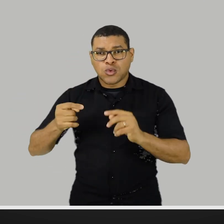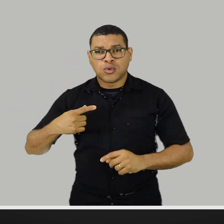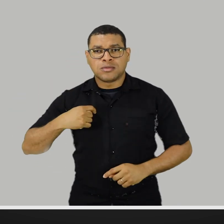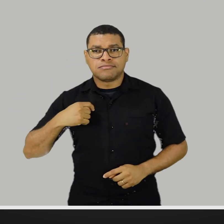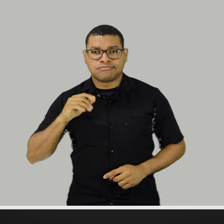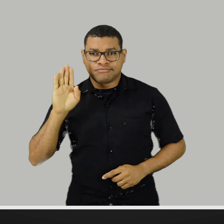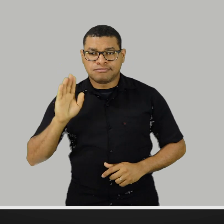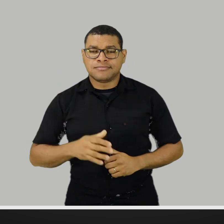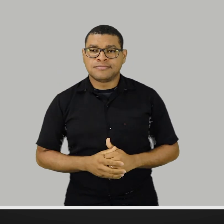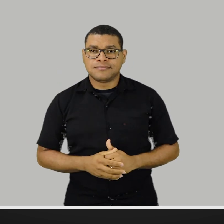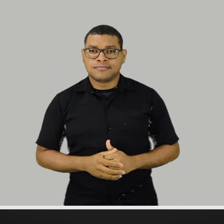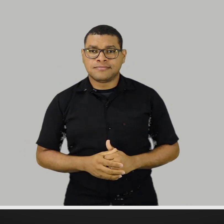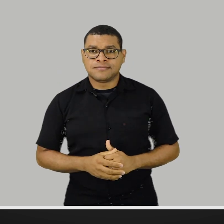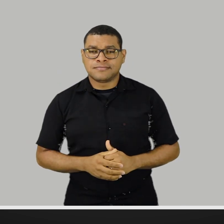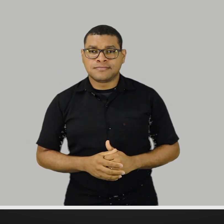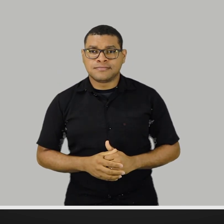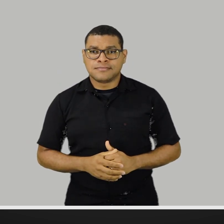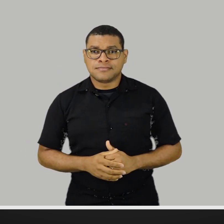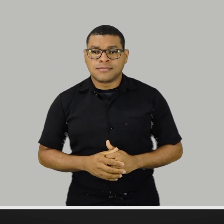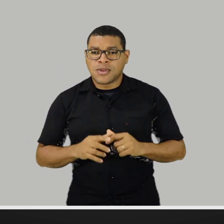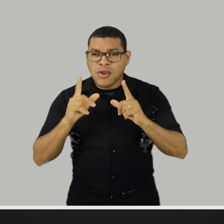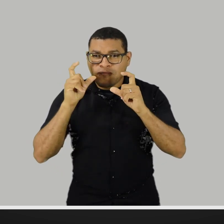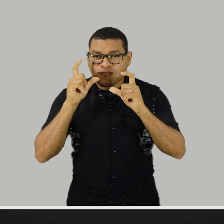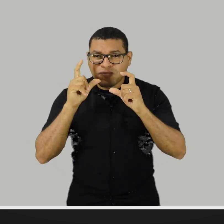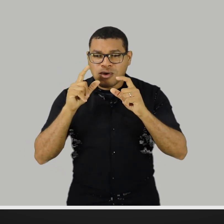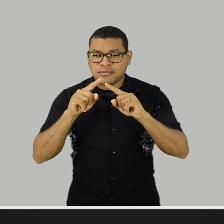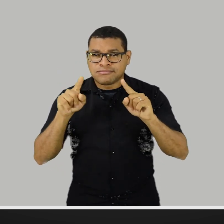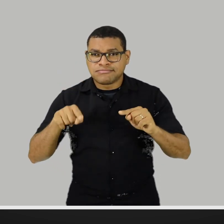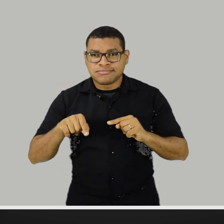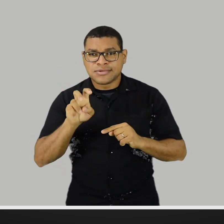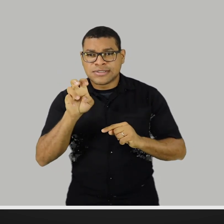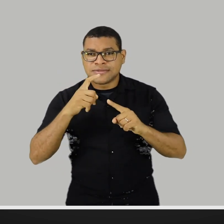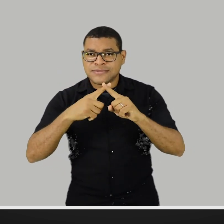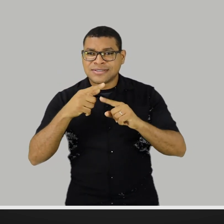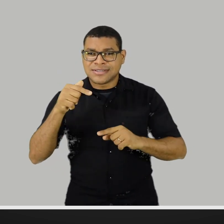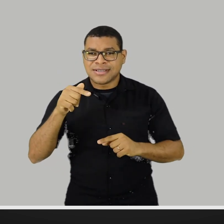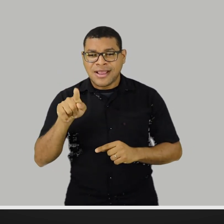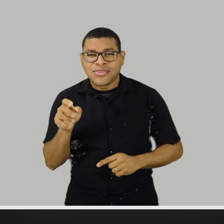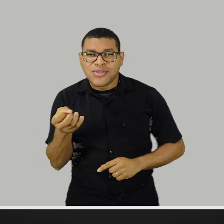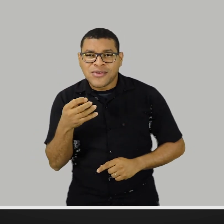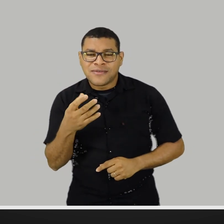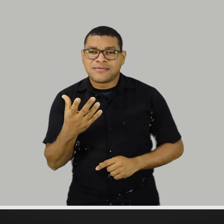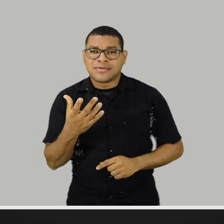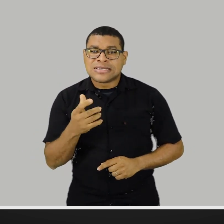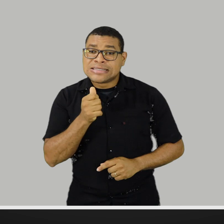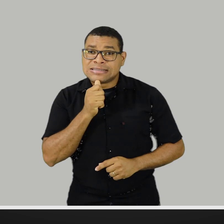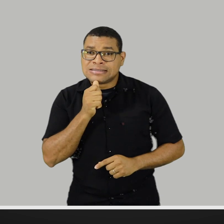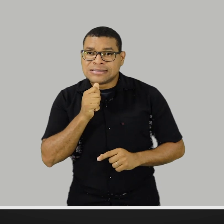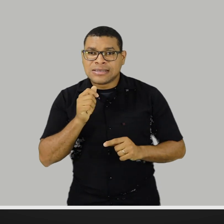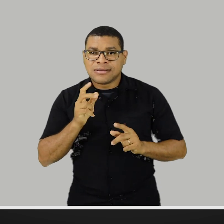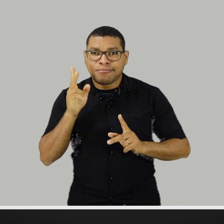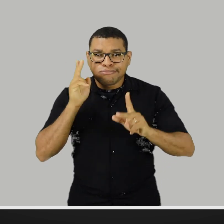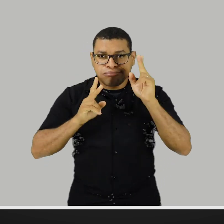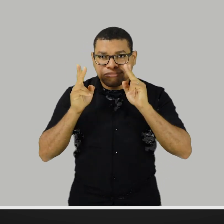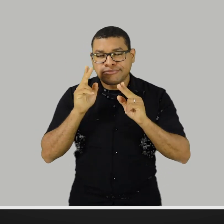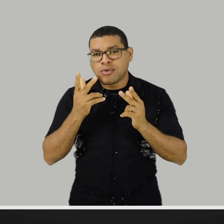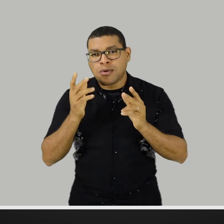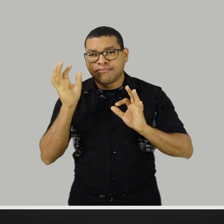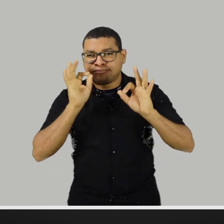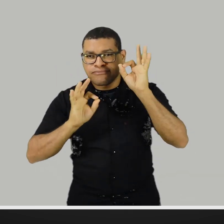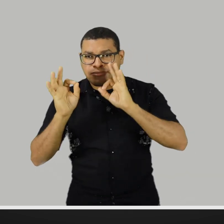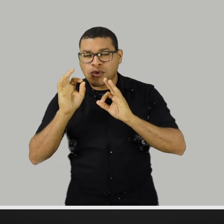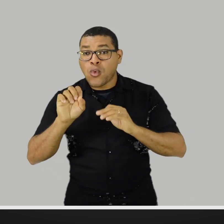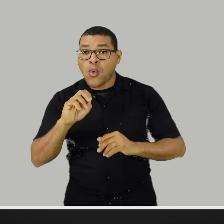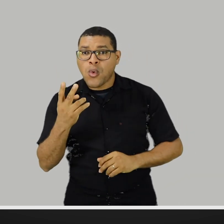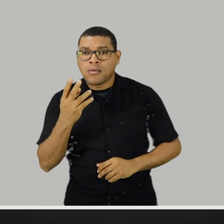uma fotografia 5 por 7 recente sem edição ou maquiagem devendo ser colorida e